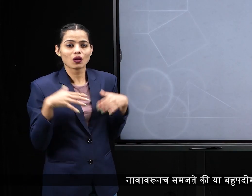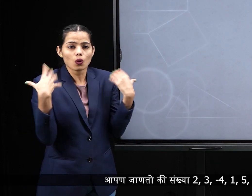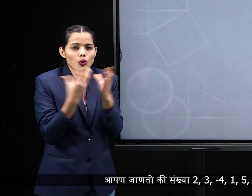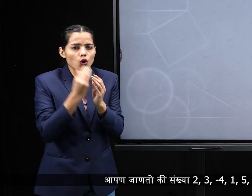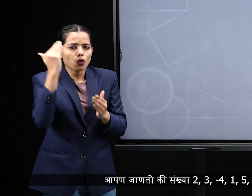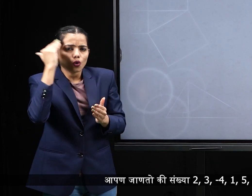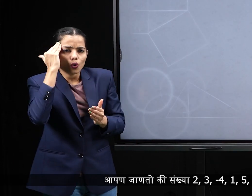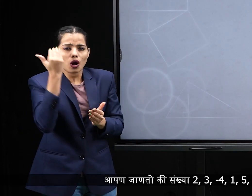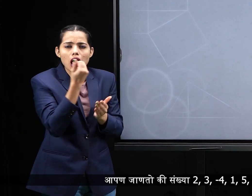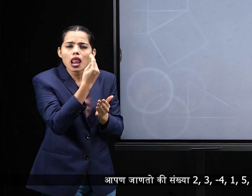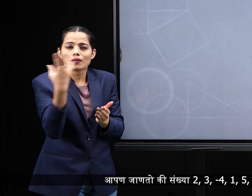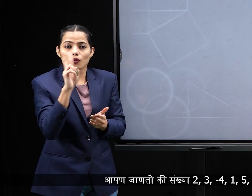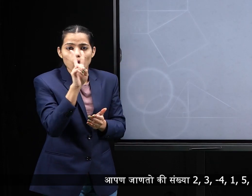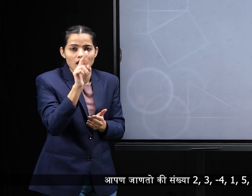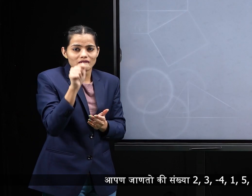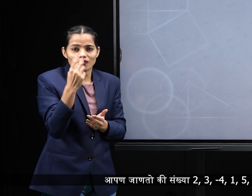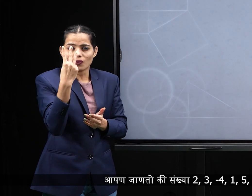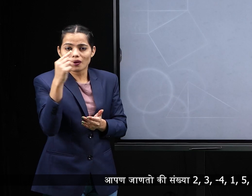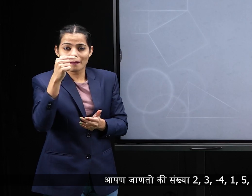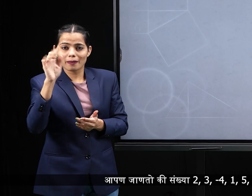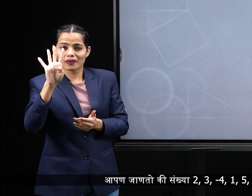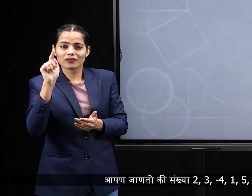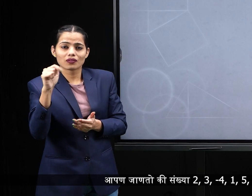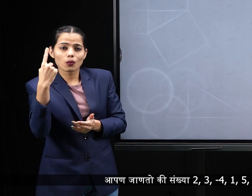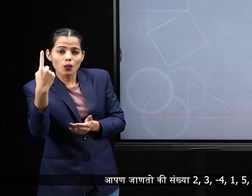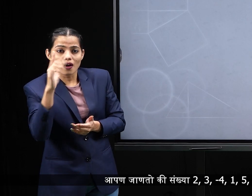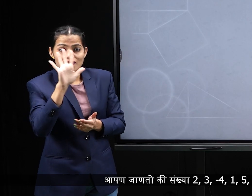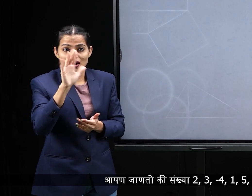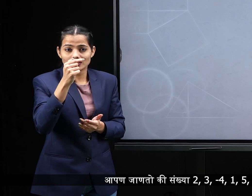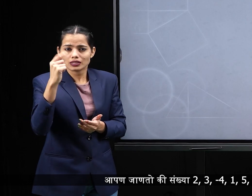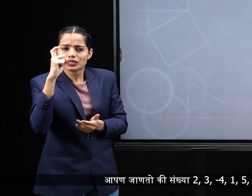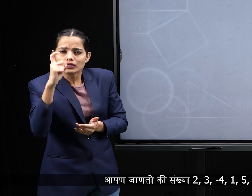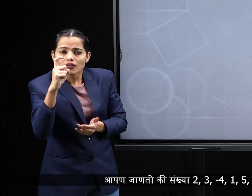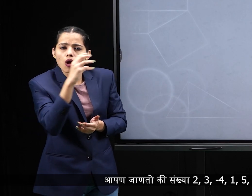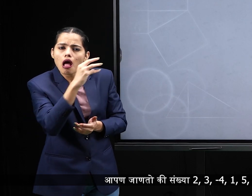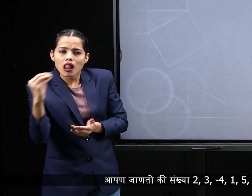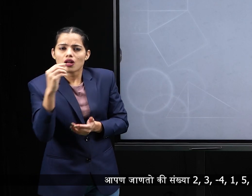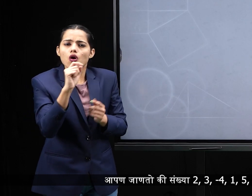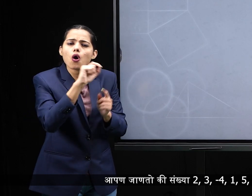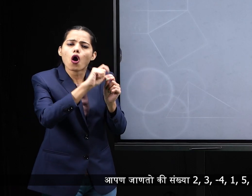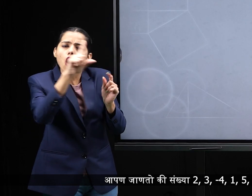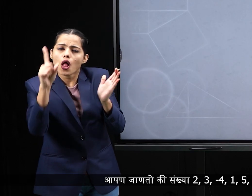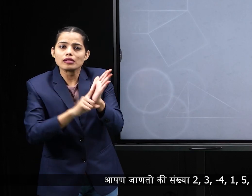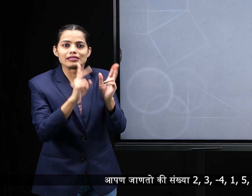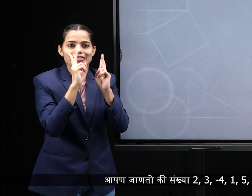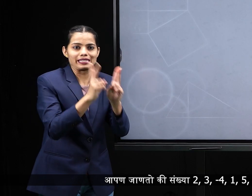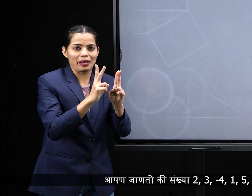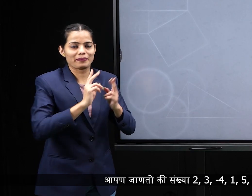आपण जाणतो की संख्या 2 3 4 1 5 7 इत्यादी सर्व स्थिरांक आहेत.